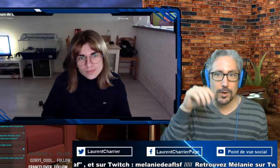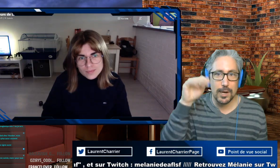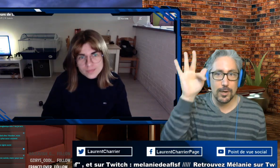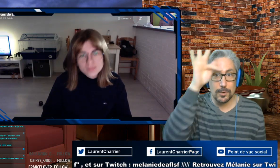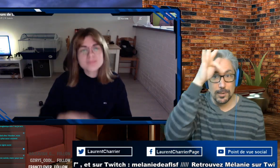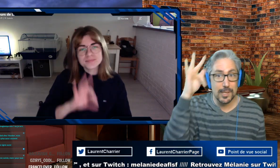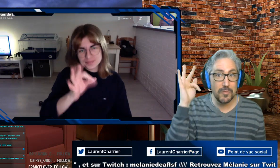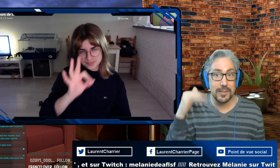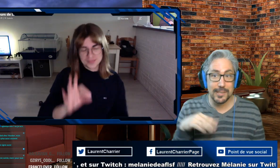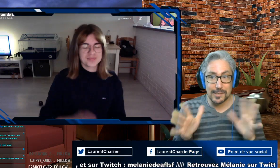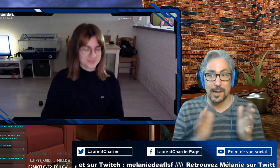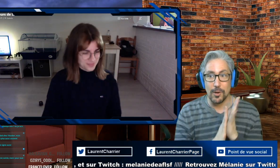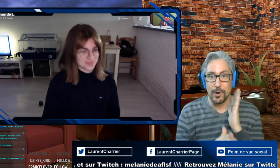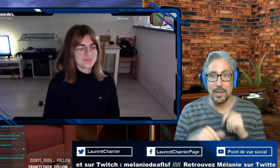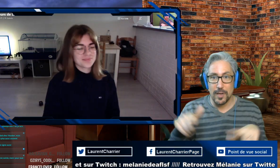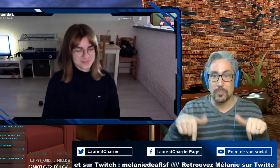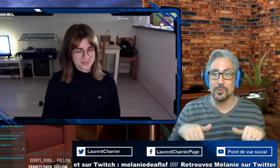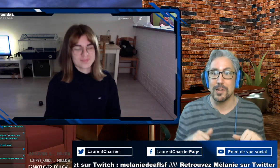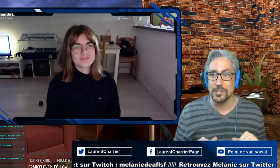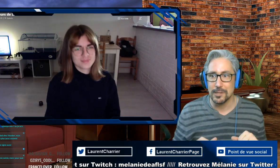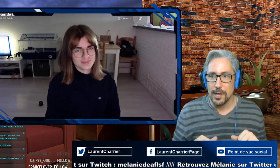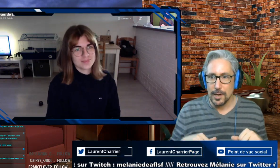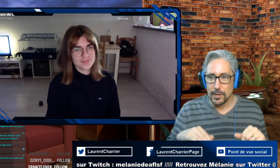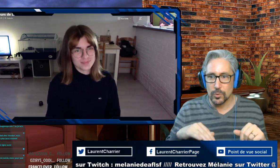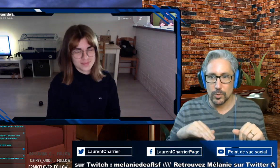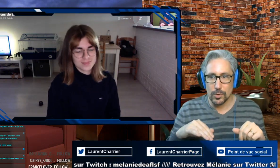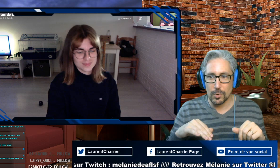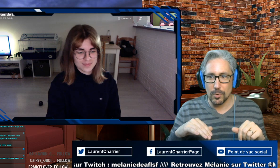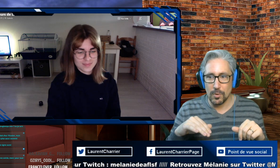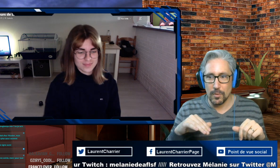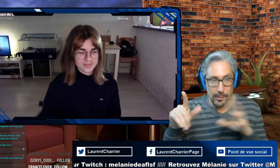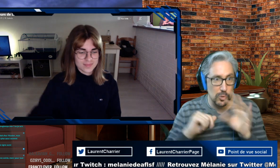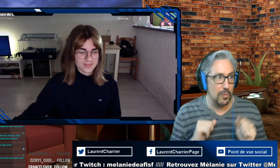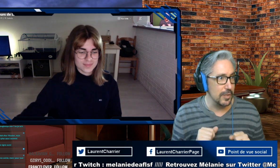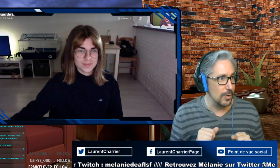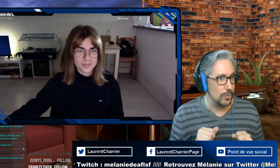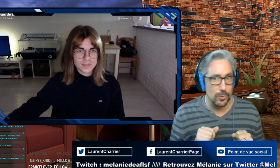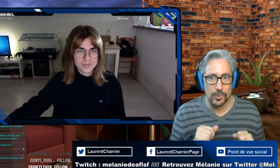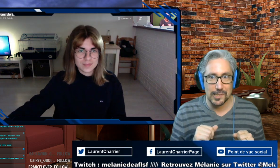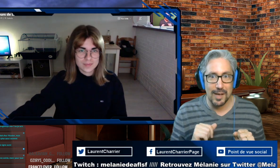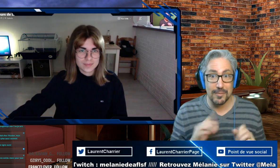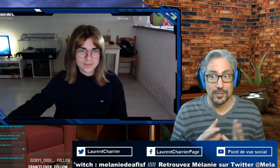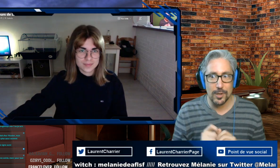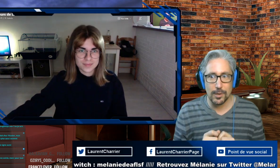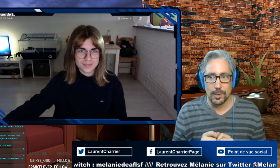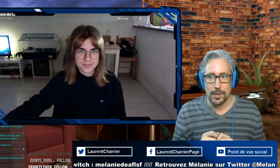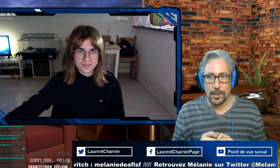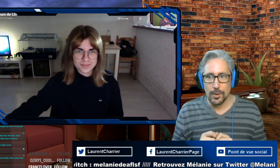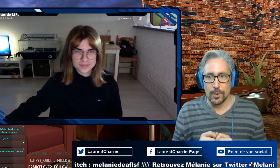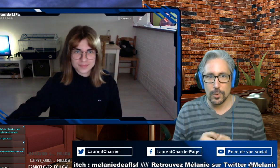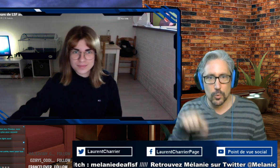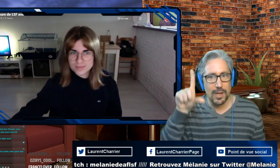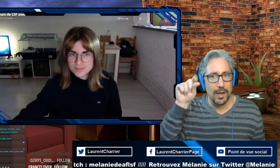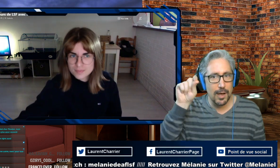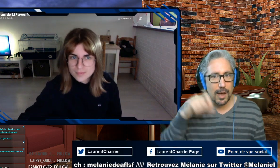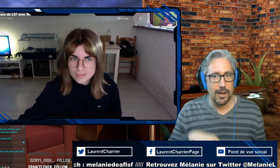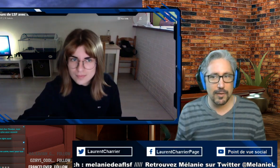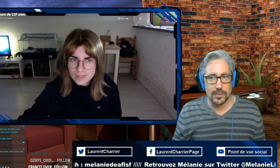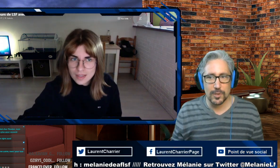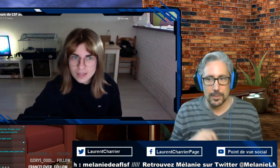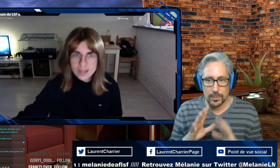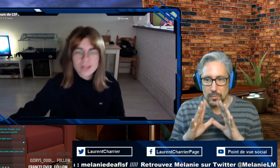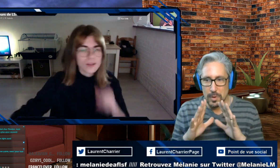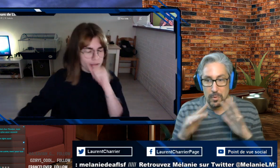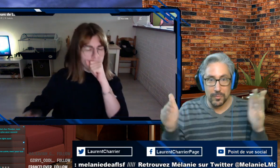Lundi il y aura Dame Fanny qui sera là en live avec moi sur la chaîne, donc va en surveiller le truc, ce sera à 20h, donc